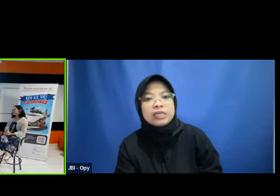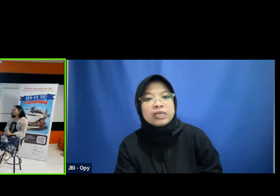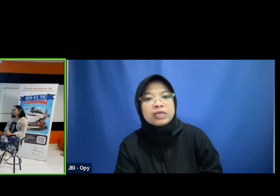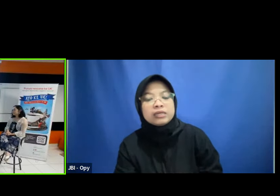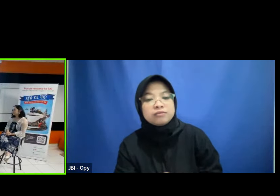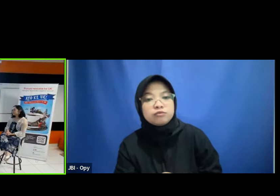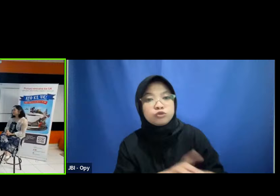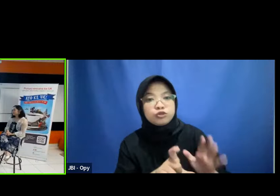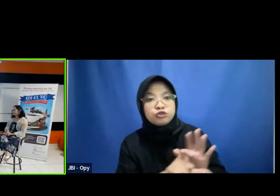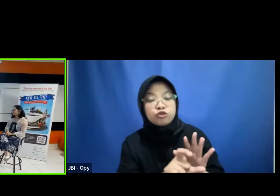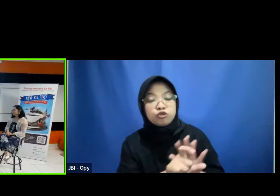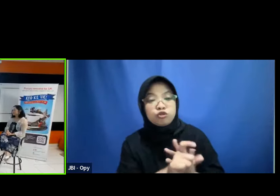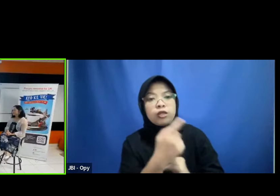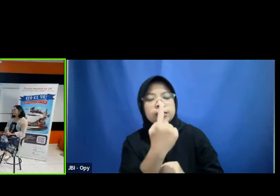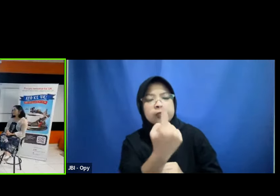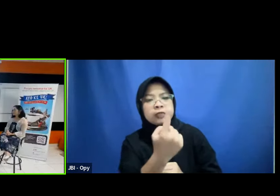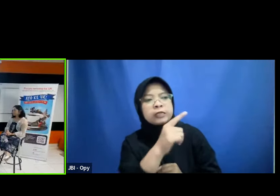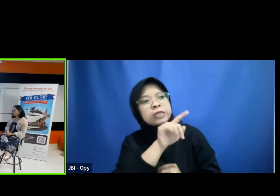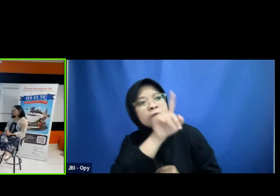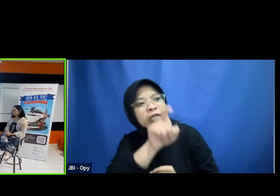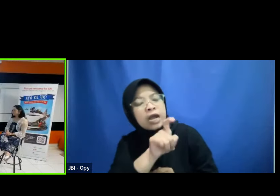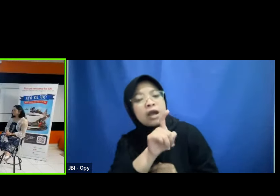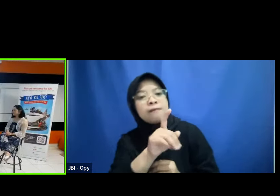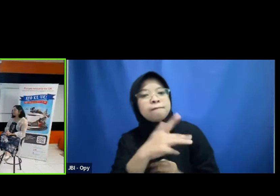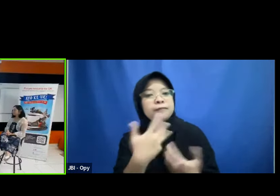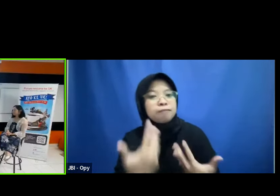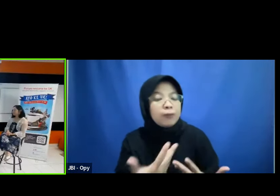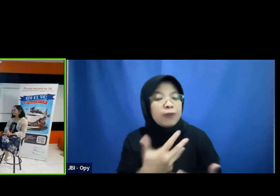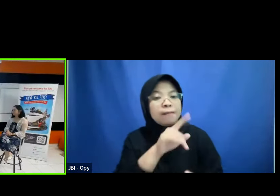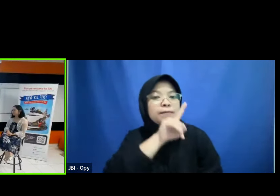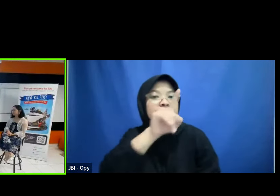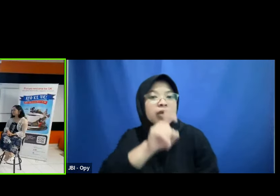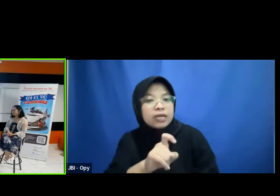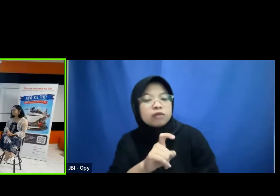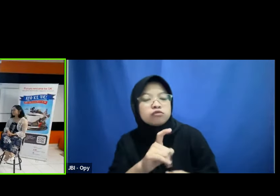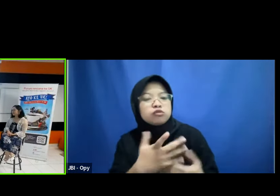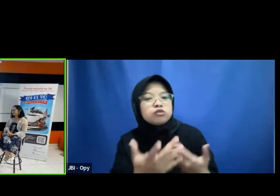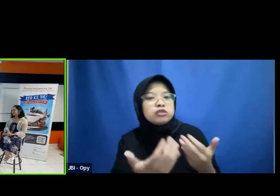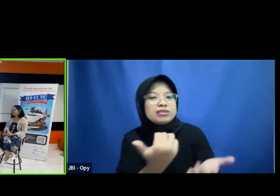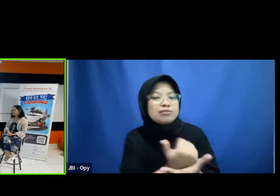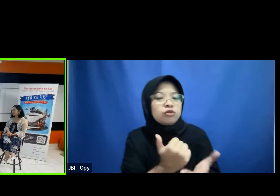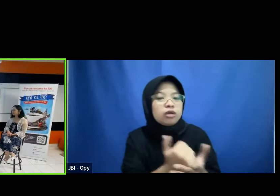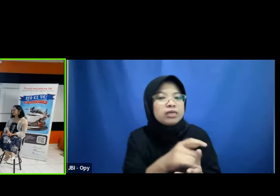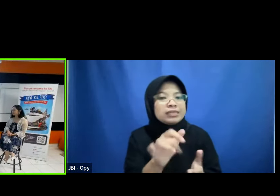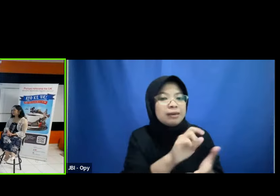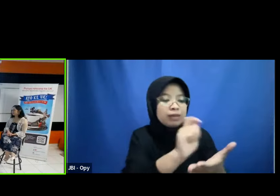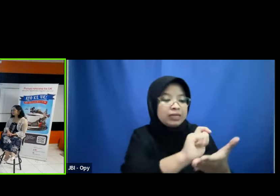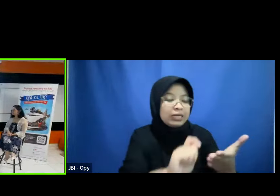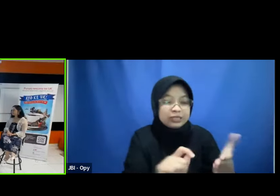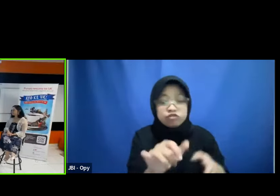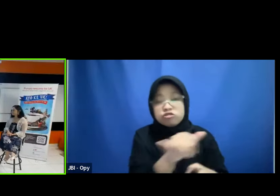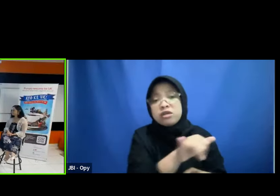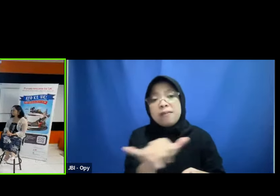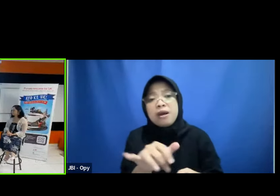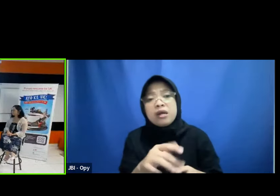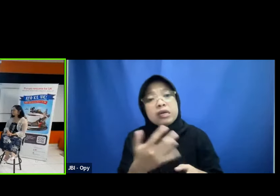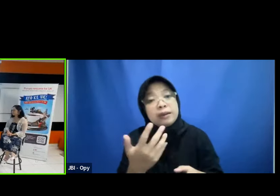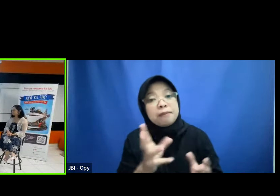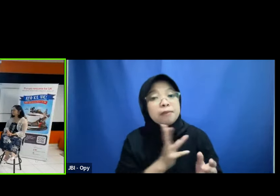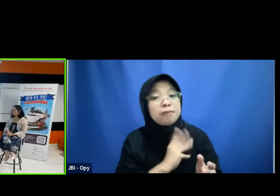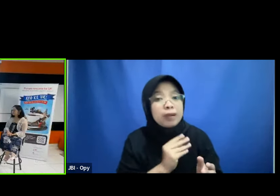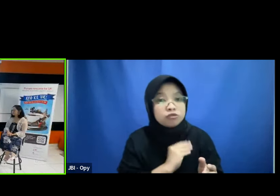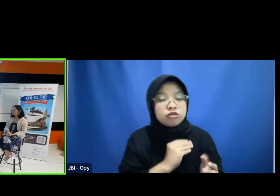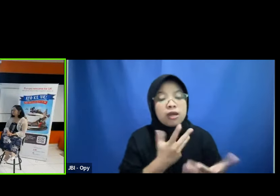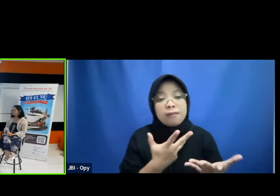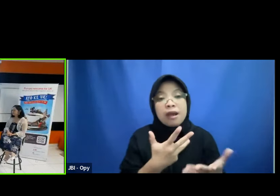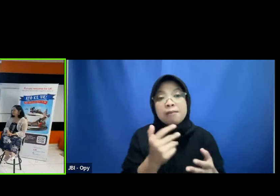Soal e apa namanya Nanti pertanyaannya itu enggak akan jauh berbeda dari pertanyaan esai jadi enggak masalah kalau misalkan